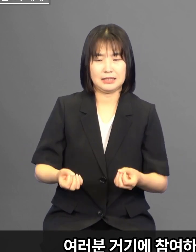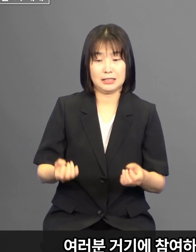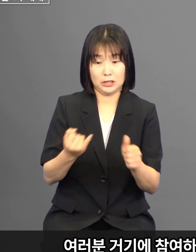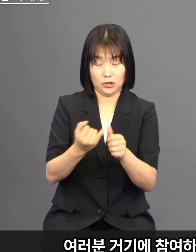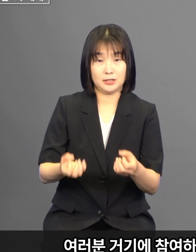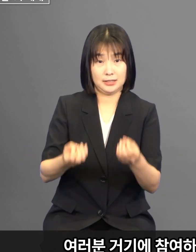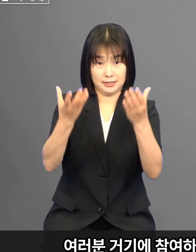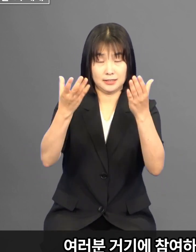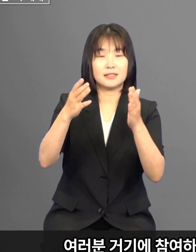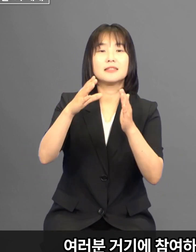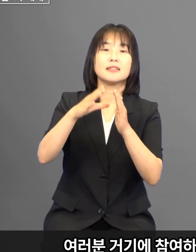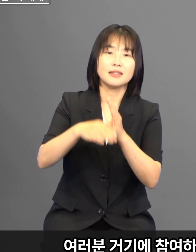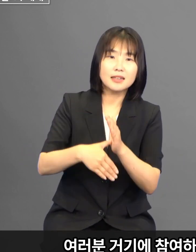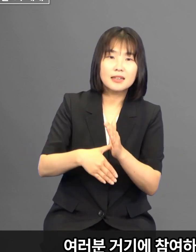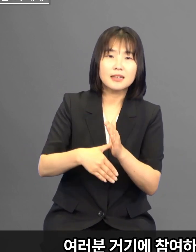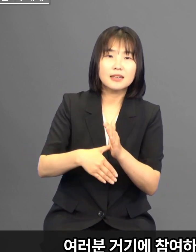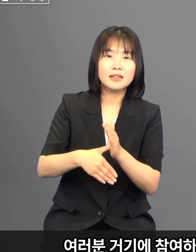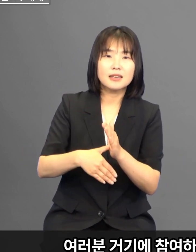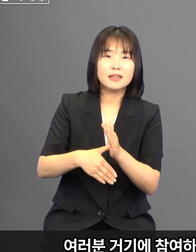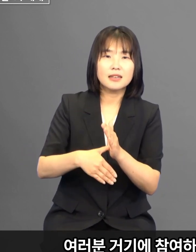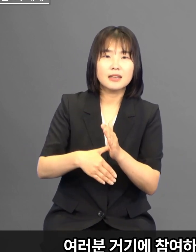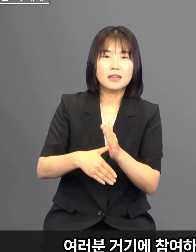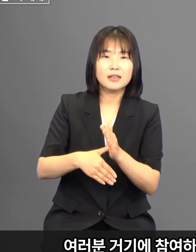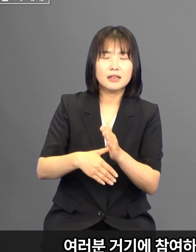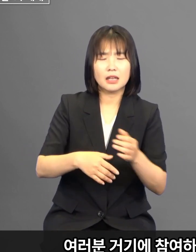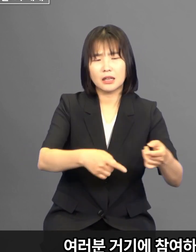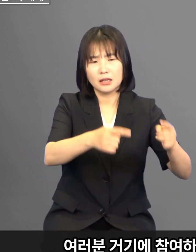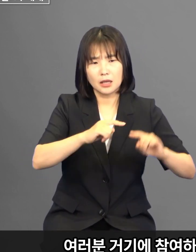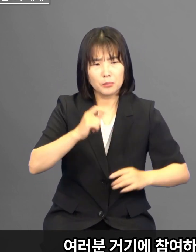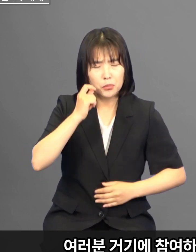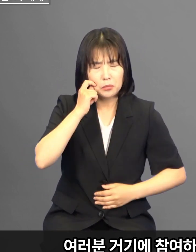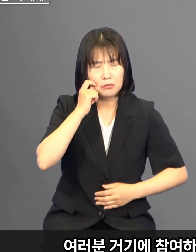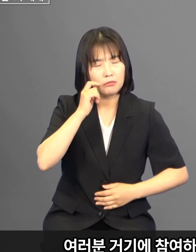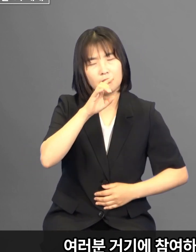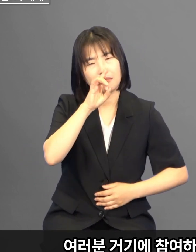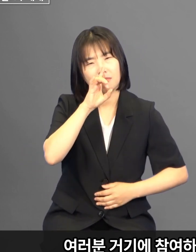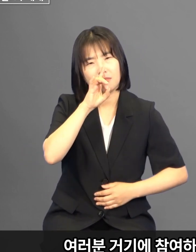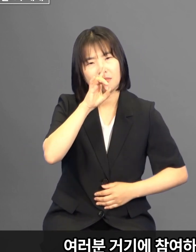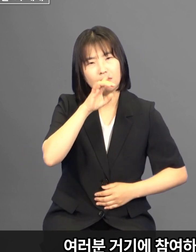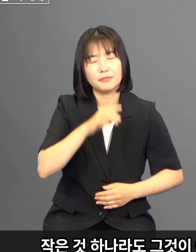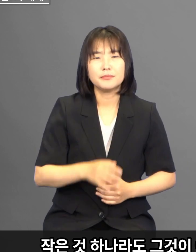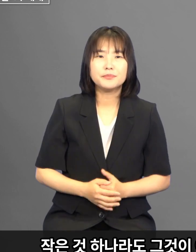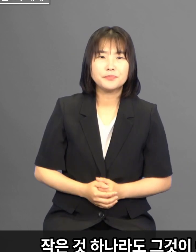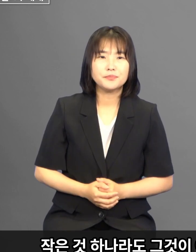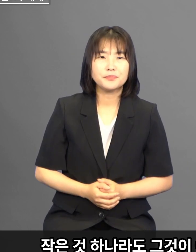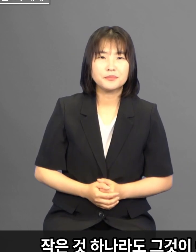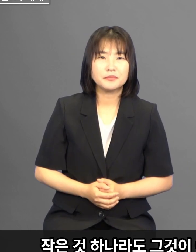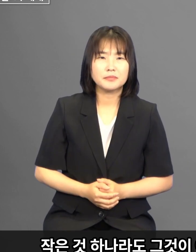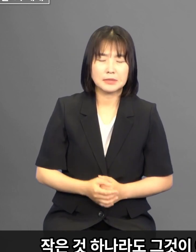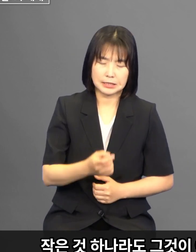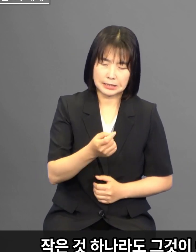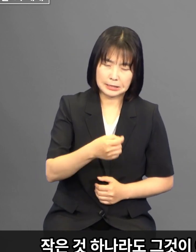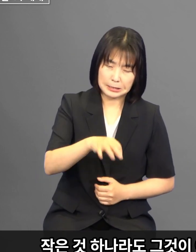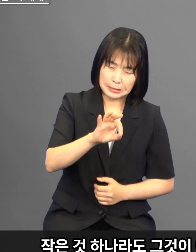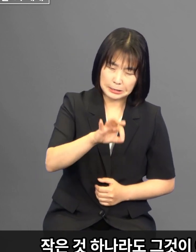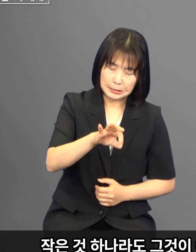때 여러분 거기에 참여하지 못한 일이 있어서는 안 되겠죠. 작은 것 하나라도.